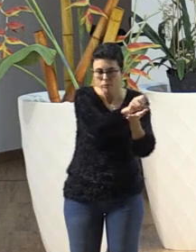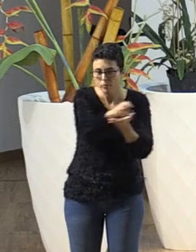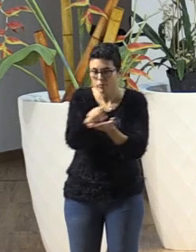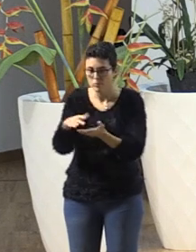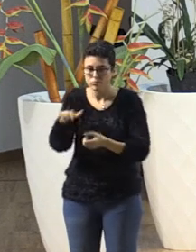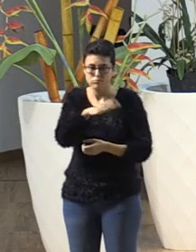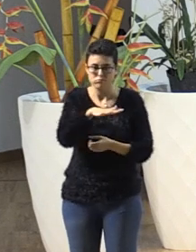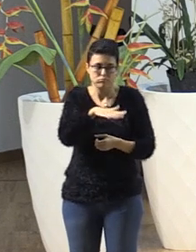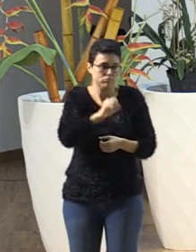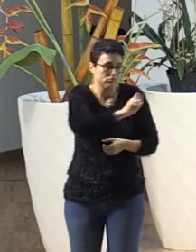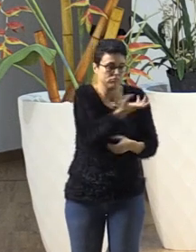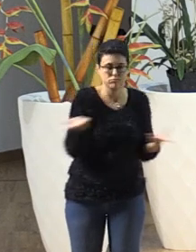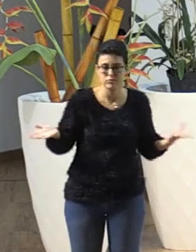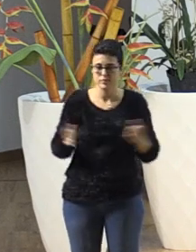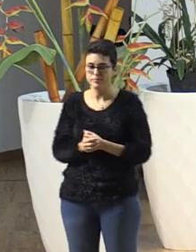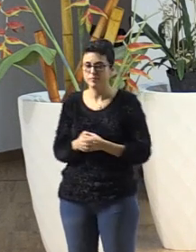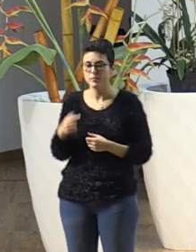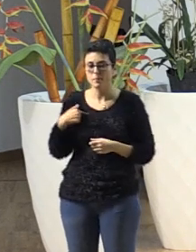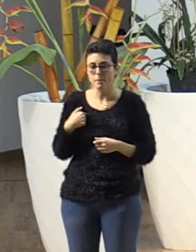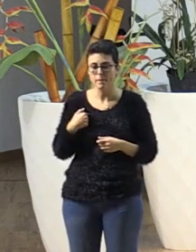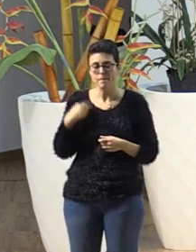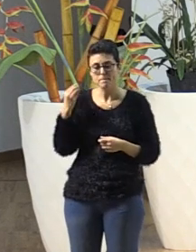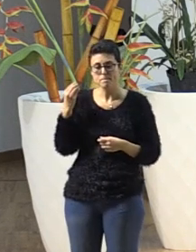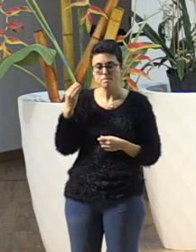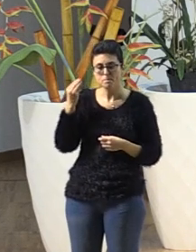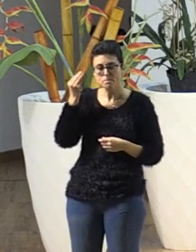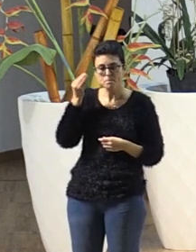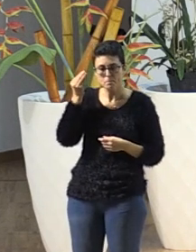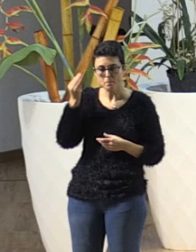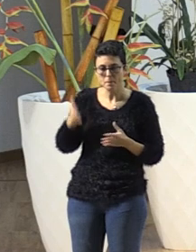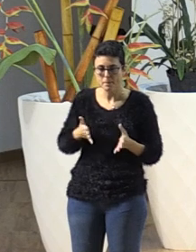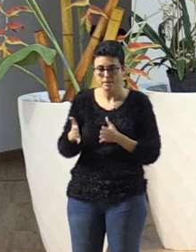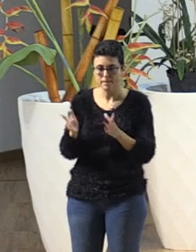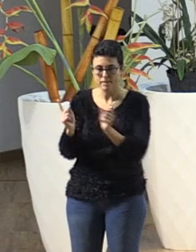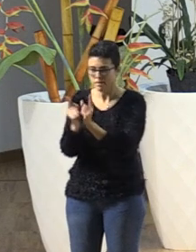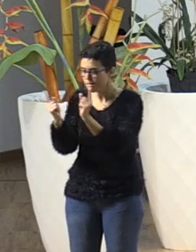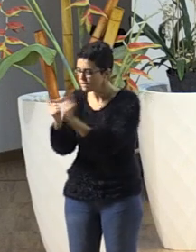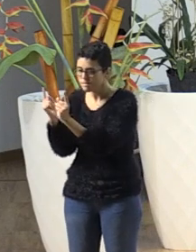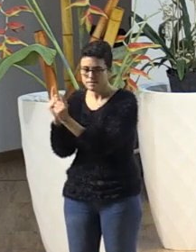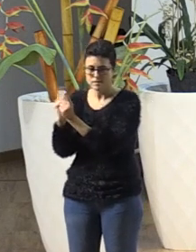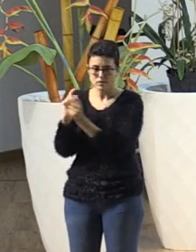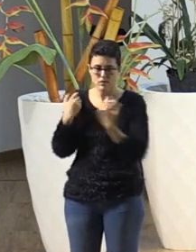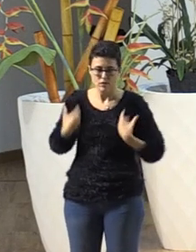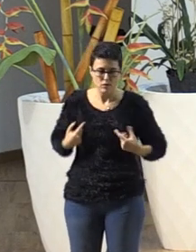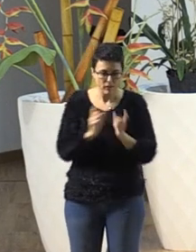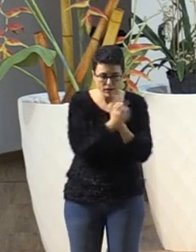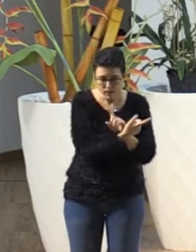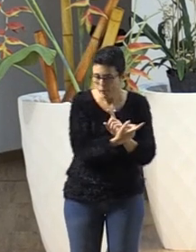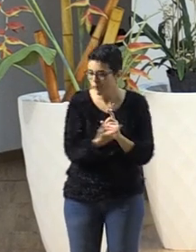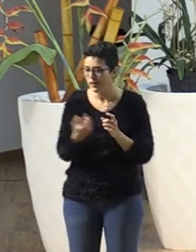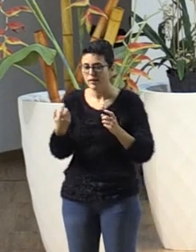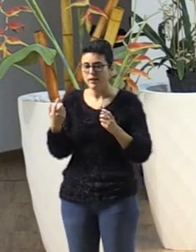incluso a veces a la Upper Diagonal. Y yo me encuentro como en ese camino las personas van cambiando. Cambia la ropa, cambia el